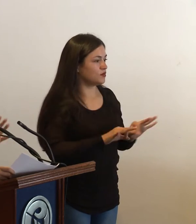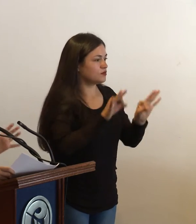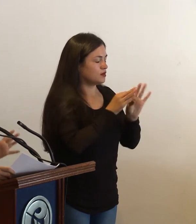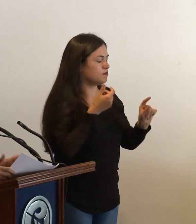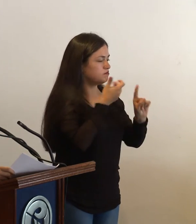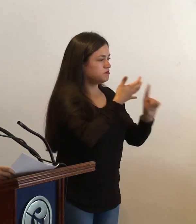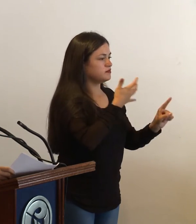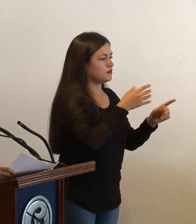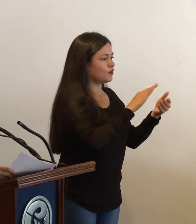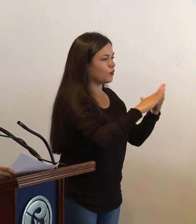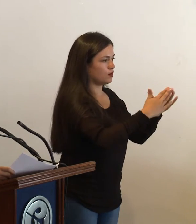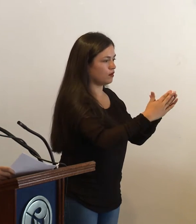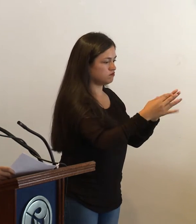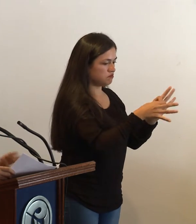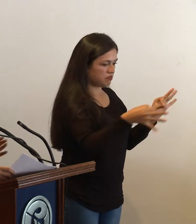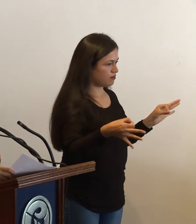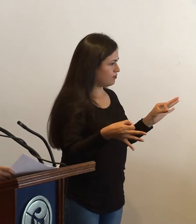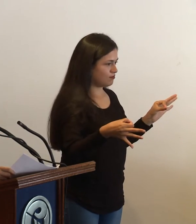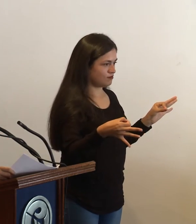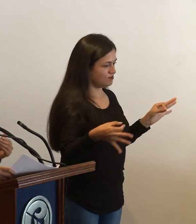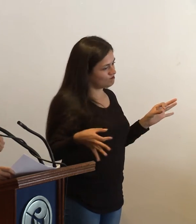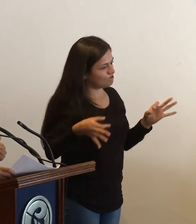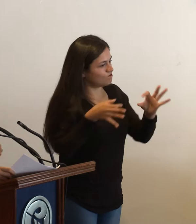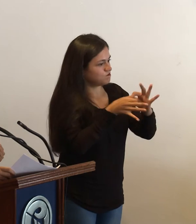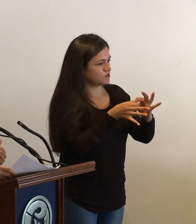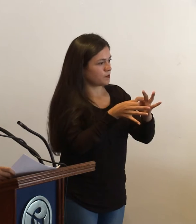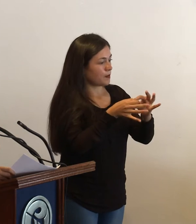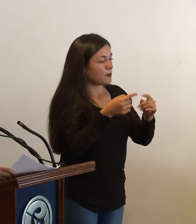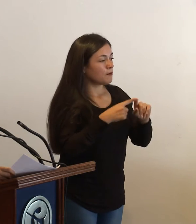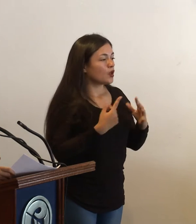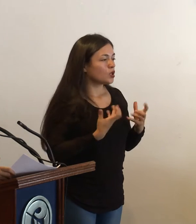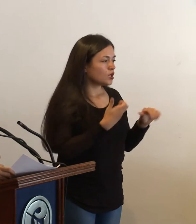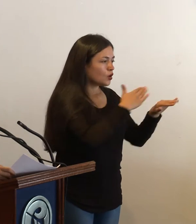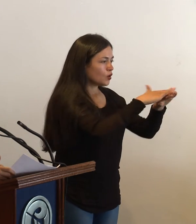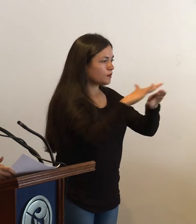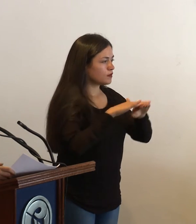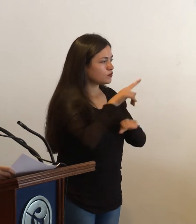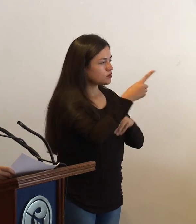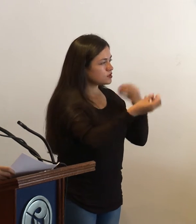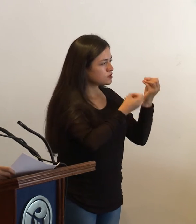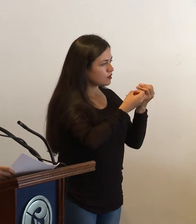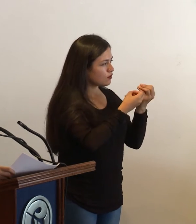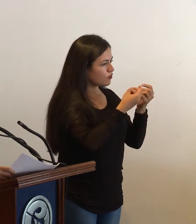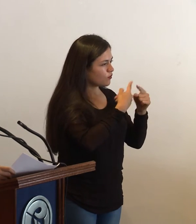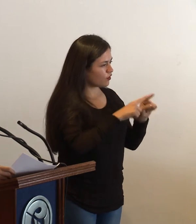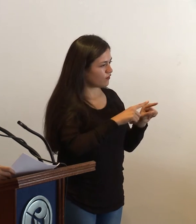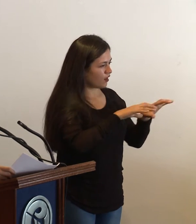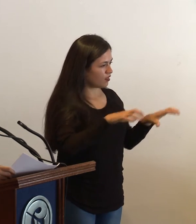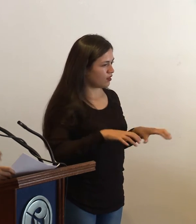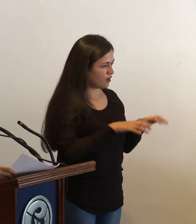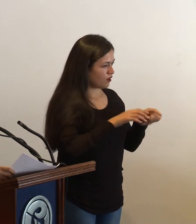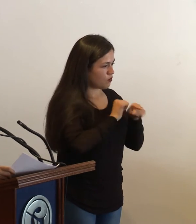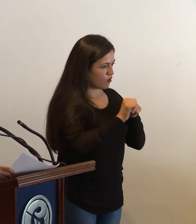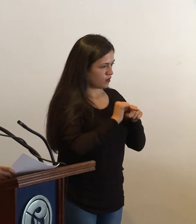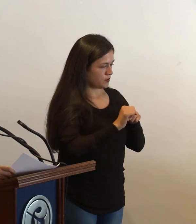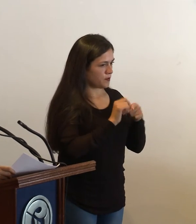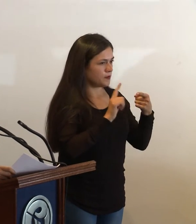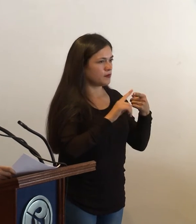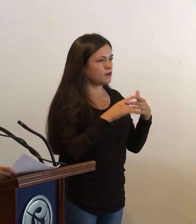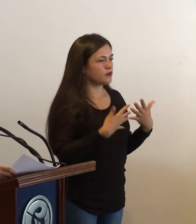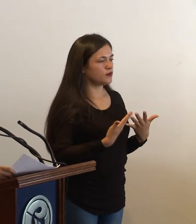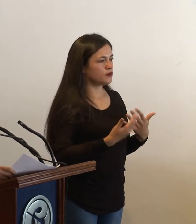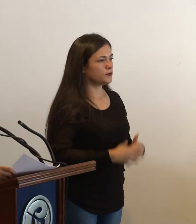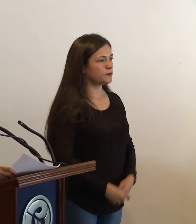no desligarlo. Pero quisiera invitarlos a hacer un ejercicio distinto, y es tratar